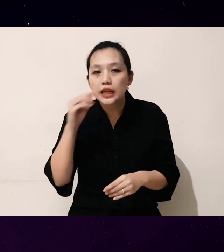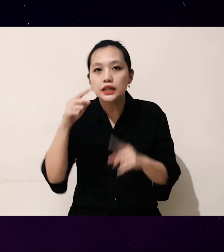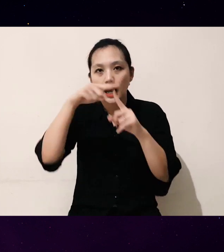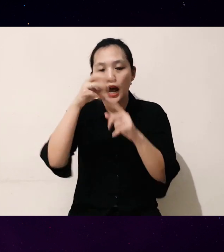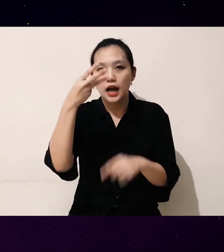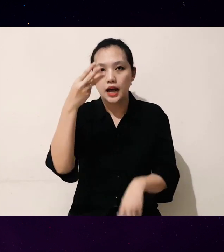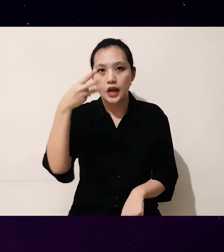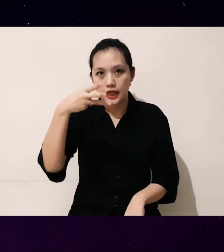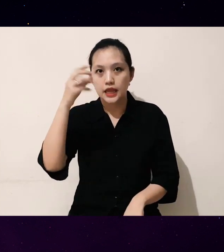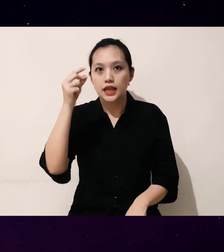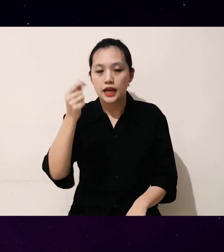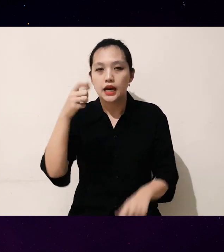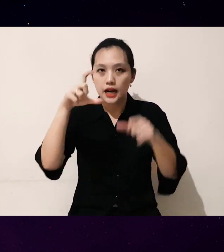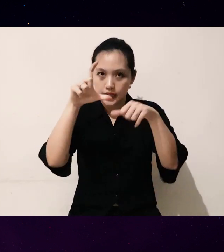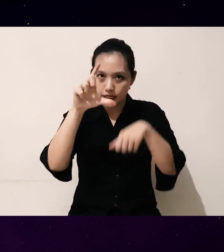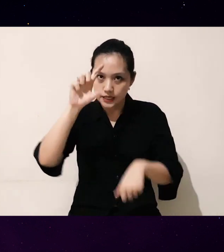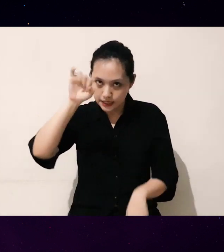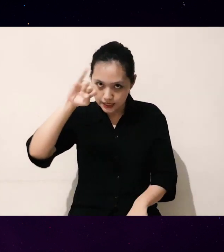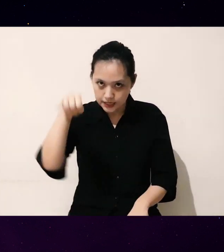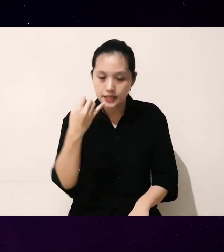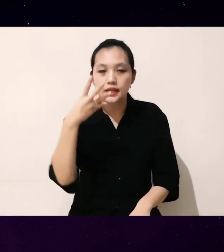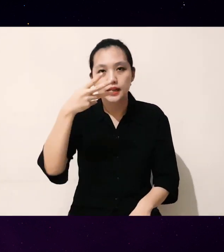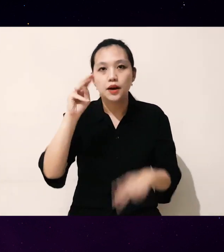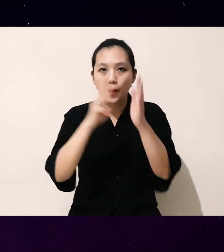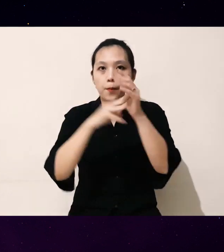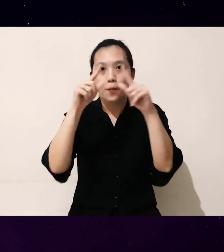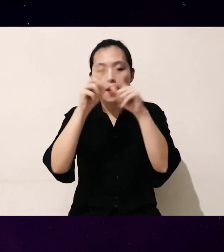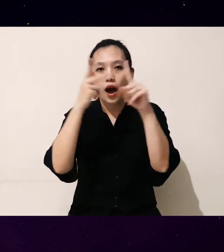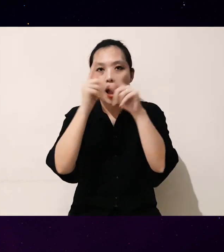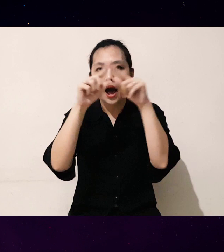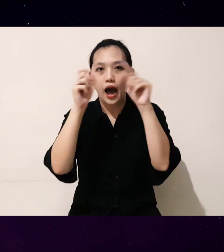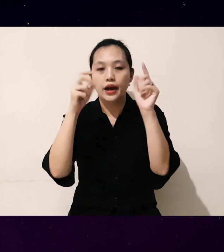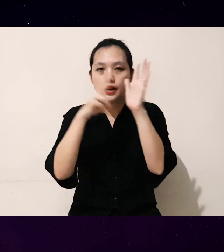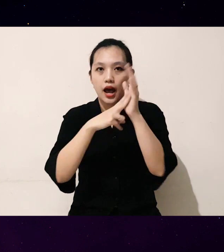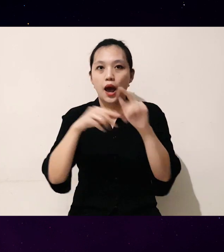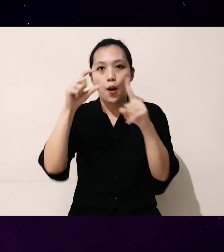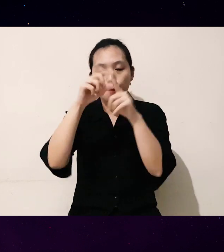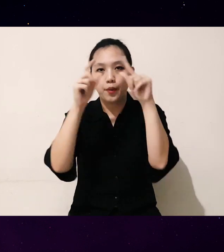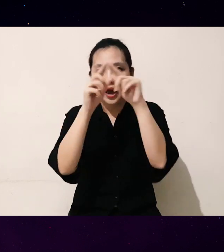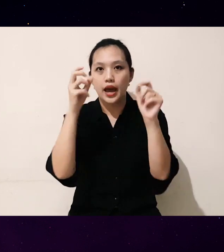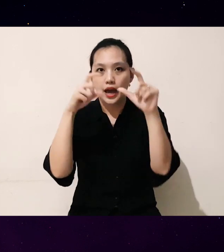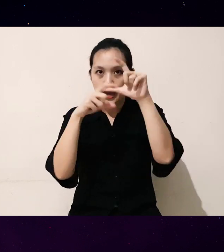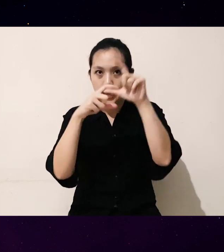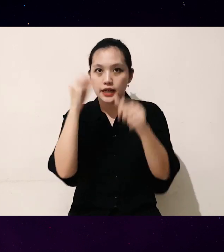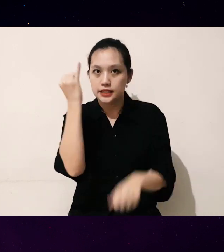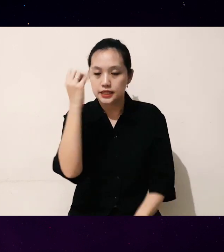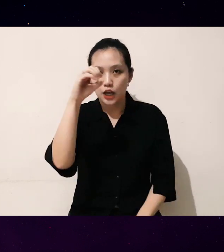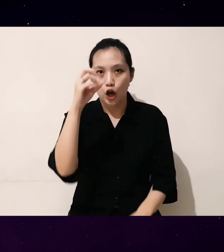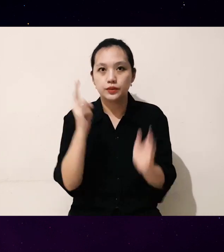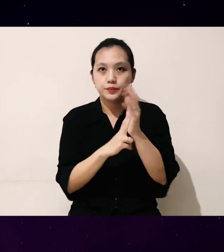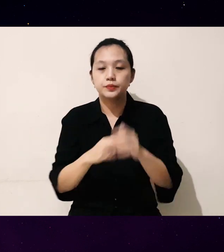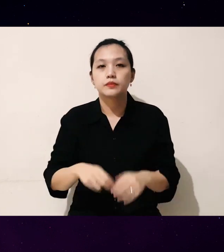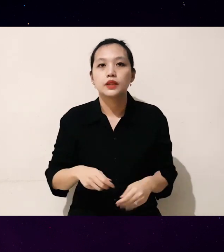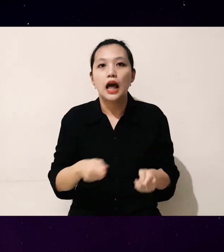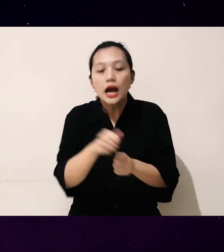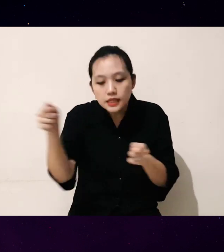kebenaran-Mu." Di dalam terjemahan The Passion diterjemahkan seperti ini, "Until everything within me brings